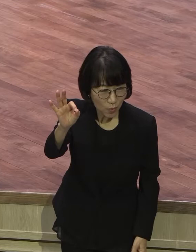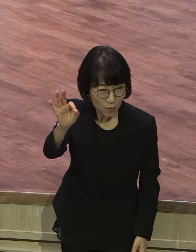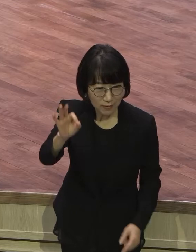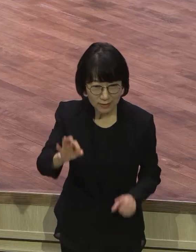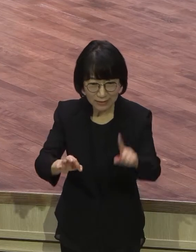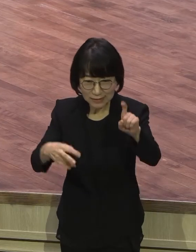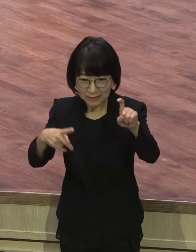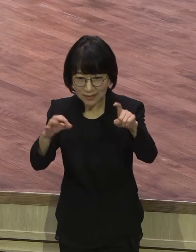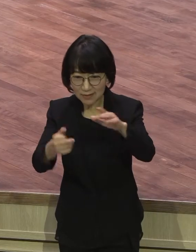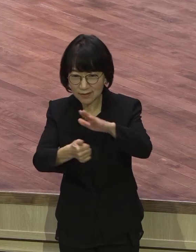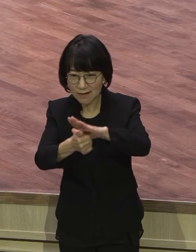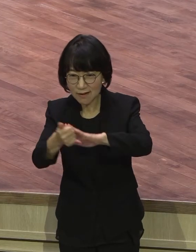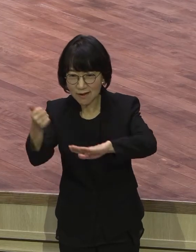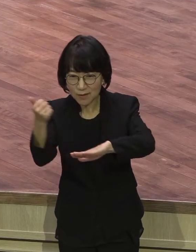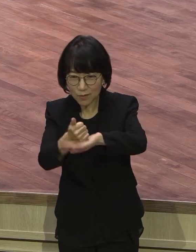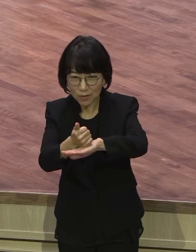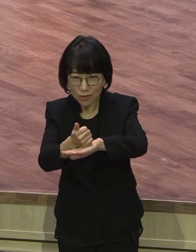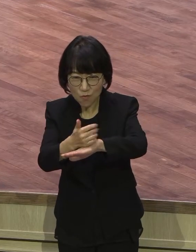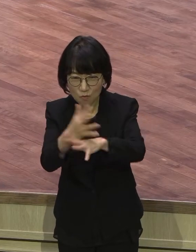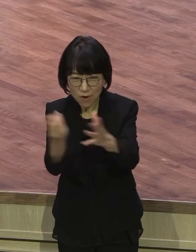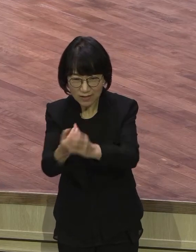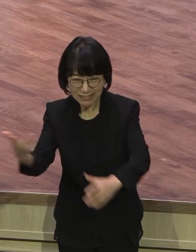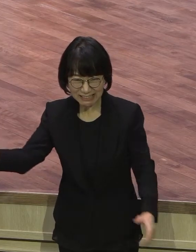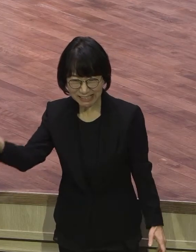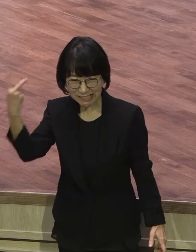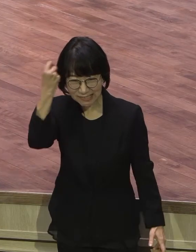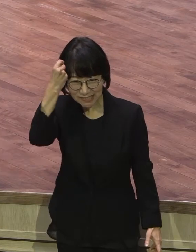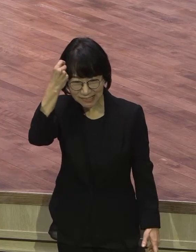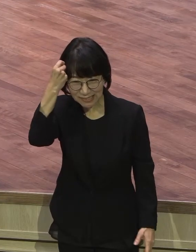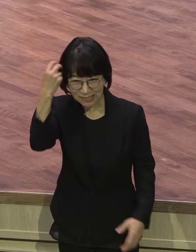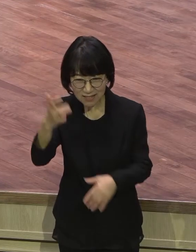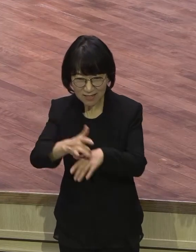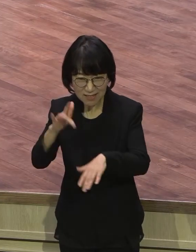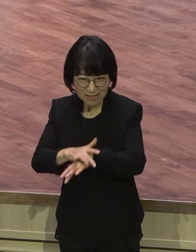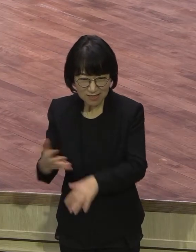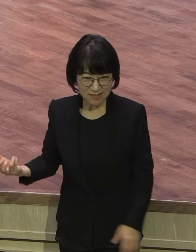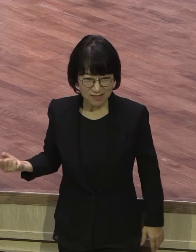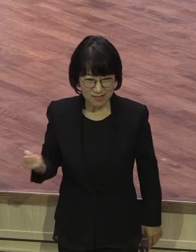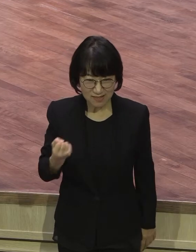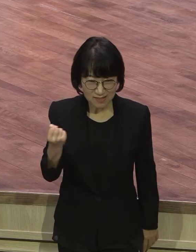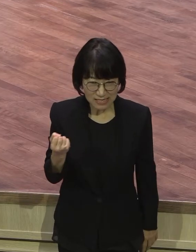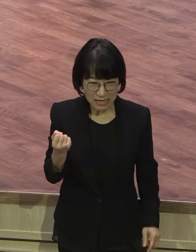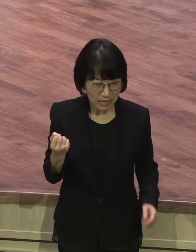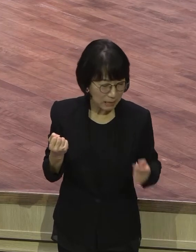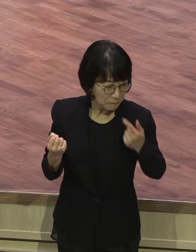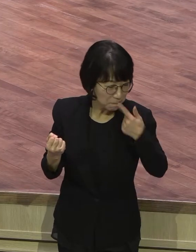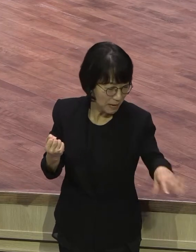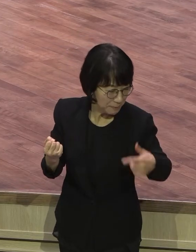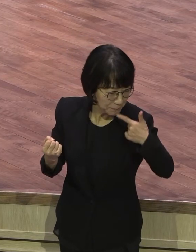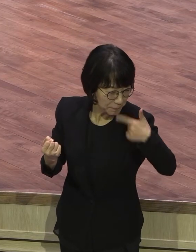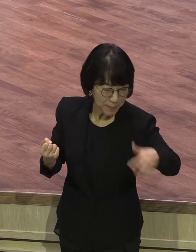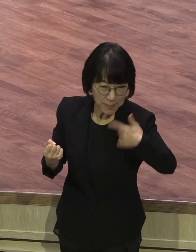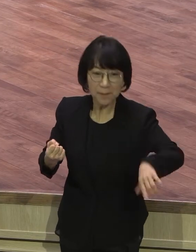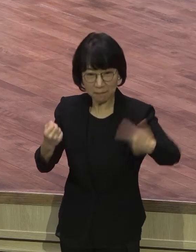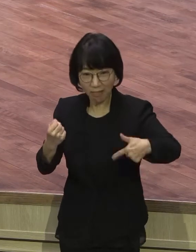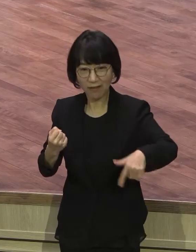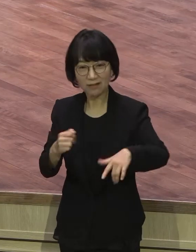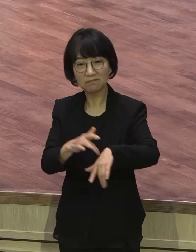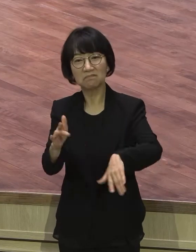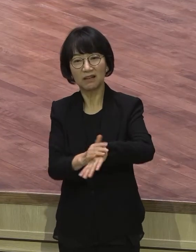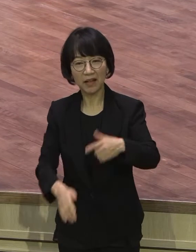사상화 체질화 아예 막 예틀로 딱 갇혀버렸기 때문에, 있기 때문에 가지도 만족 없어요.